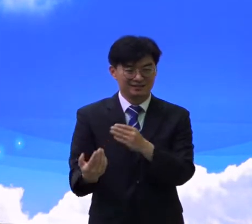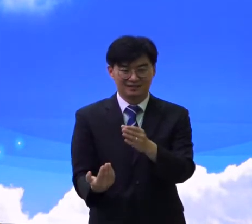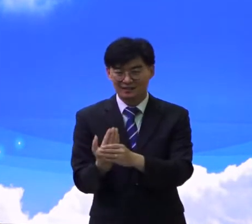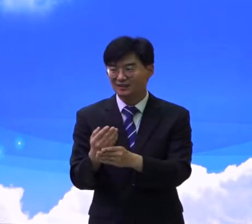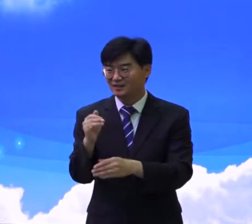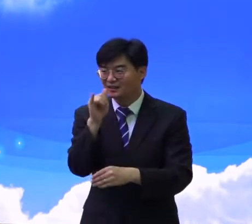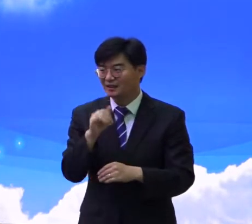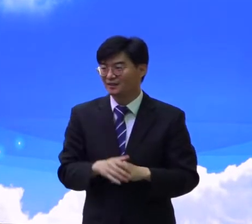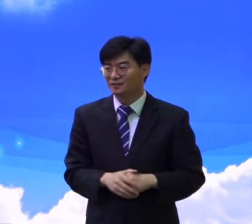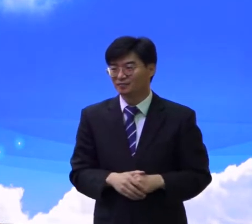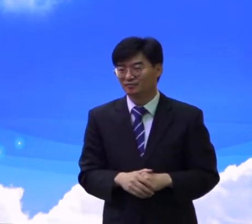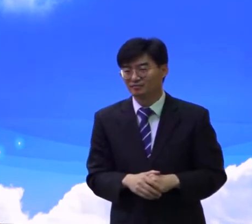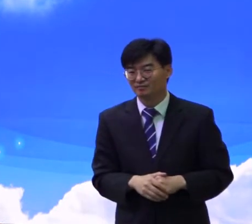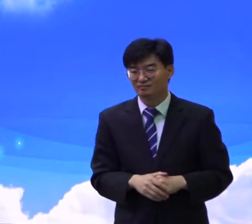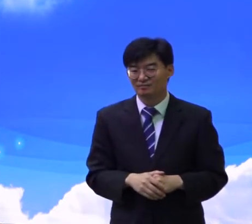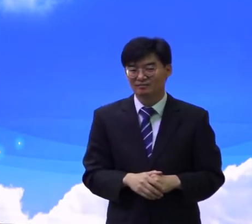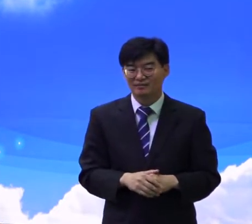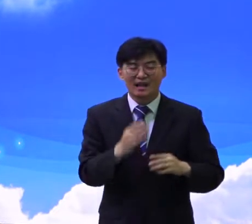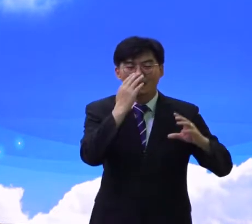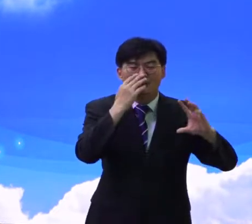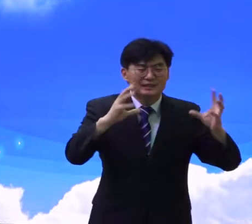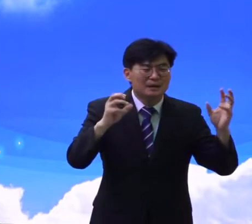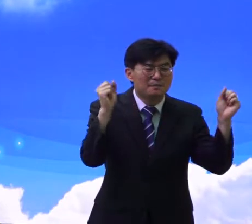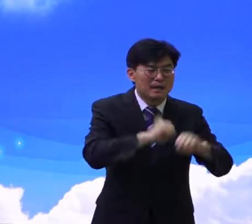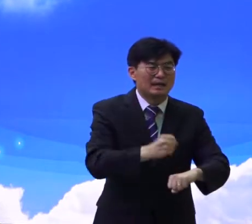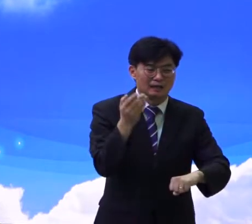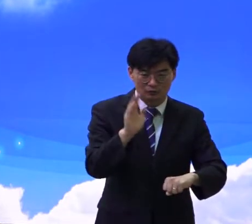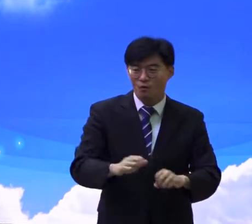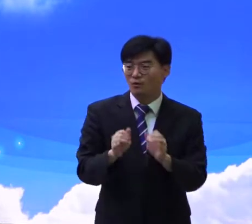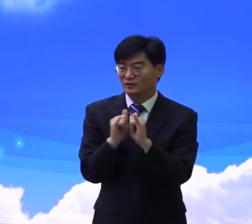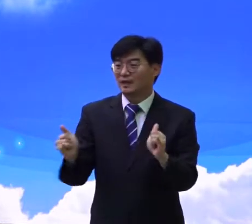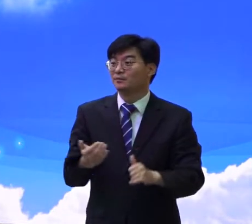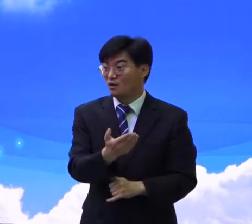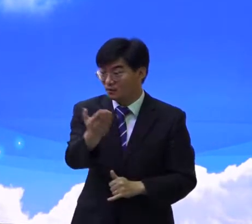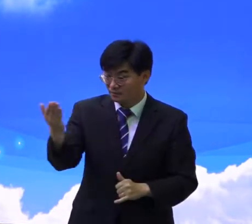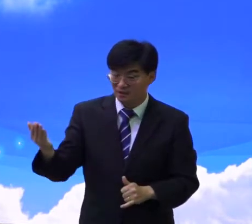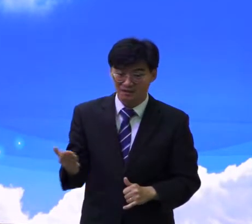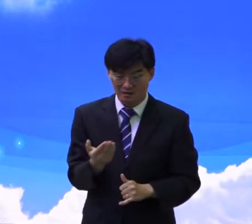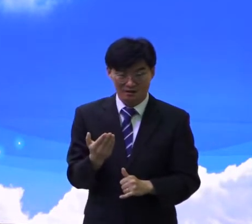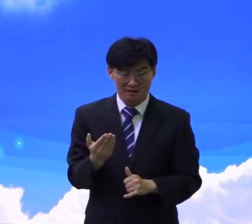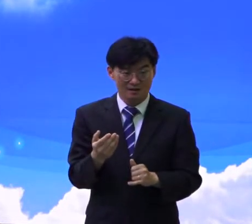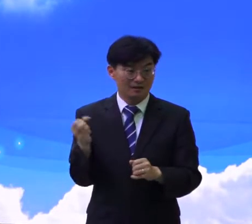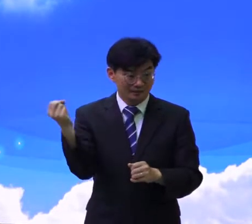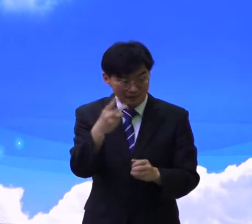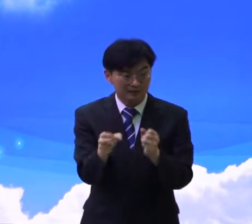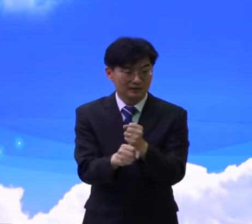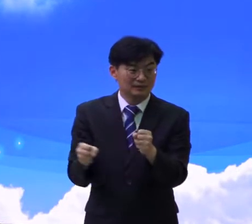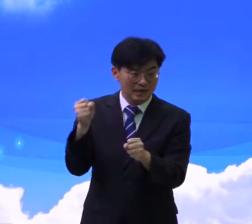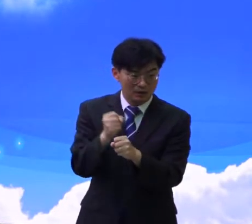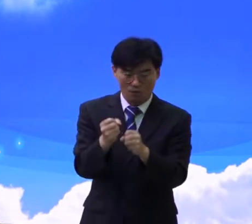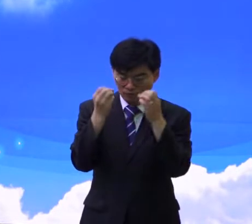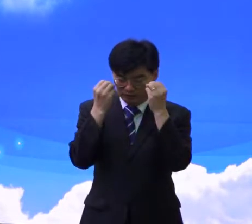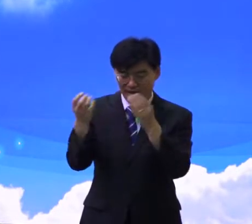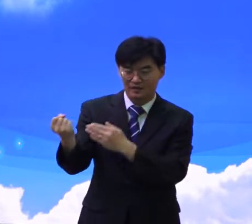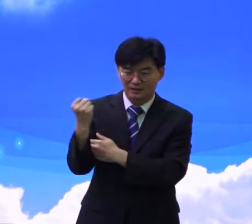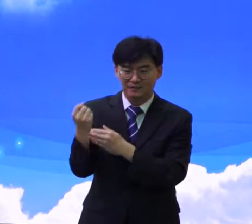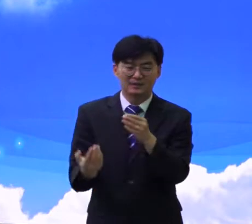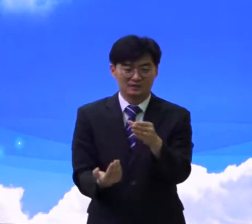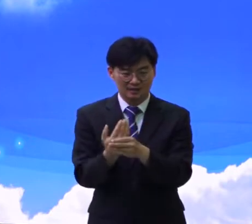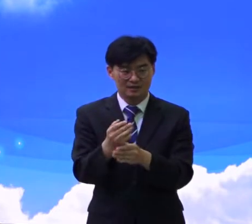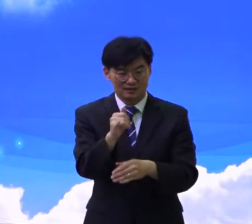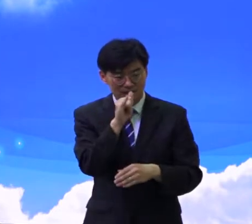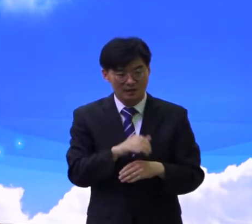여러분에게 이 은혜가 그대로 이루어지기를 소망합니다. 달려가도 곤비하지 않고 걸어가도 피곤하지 않는 그